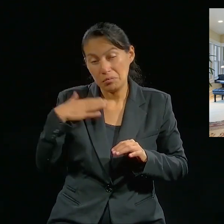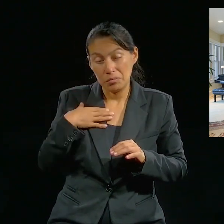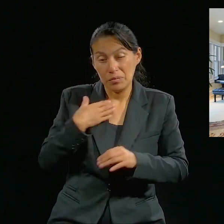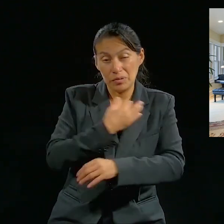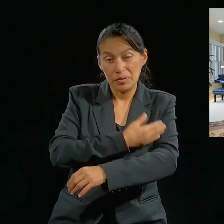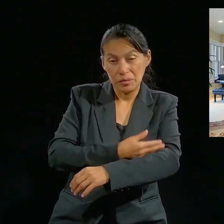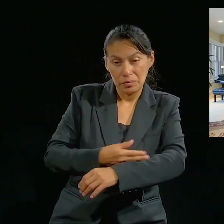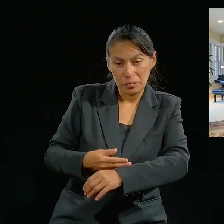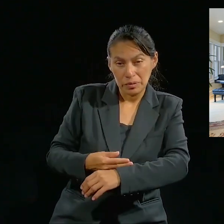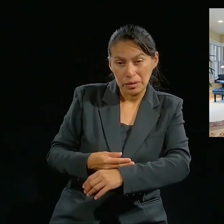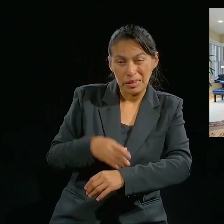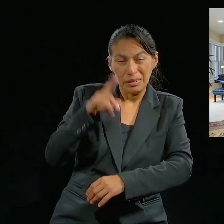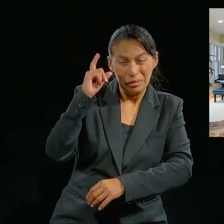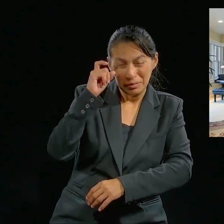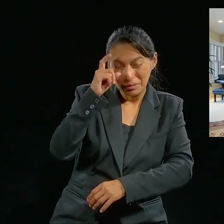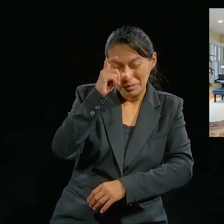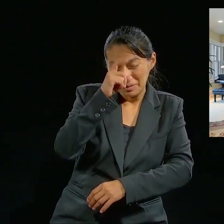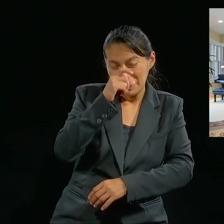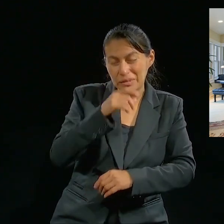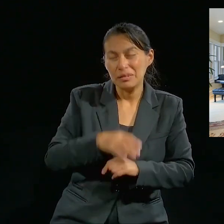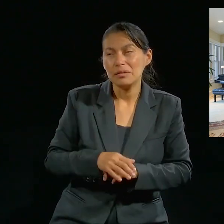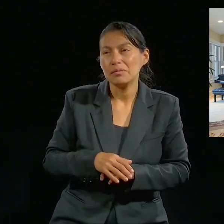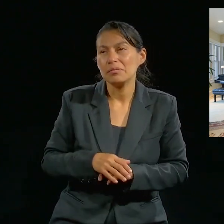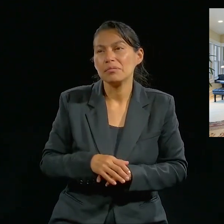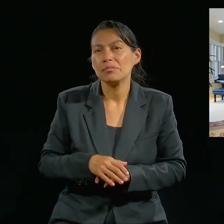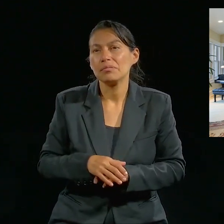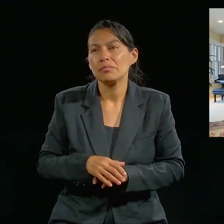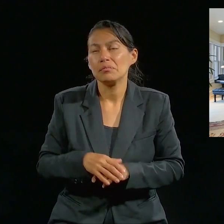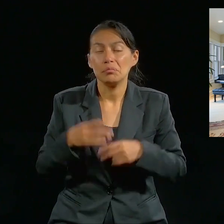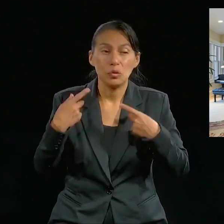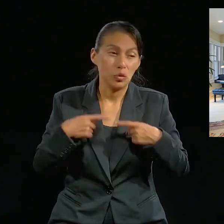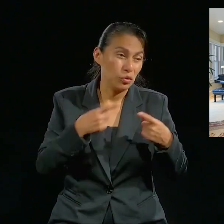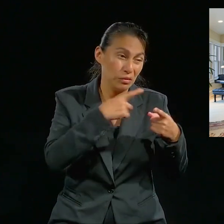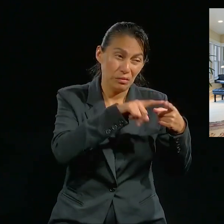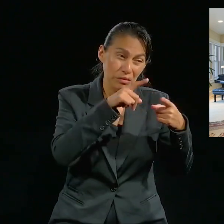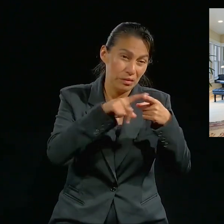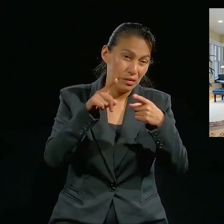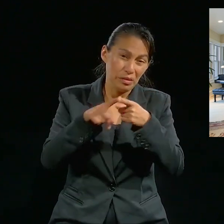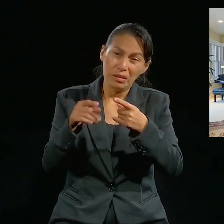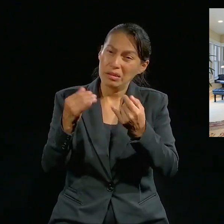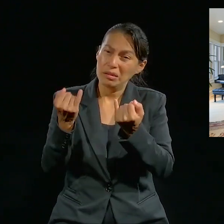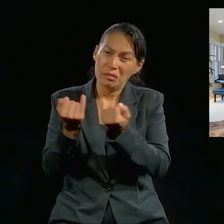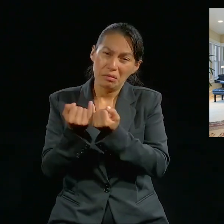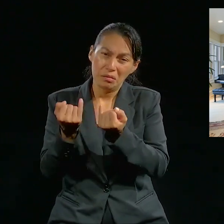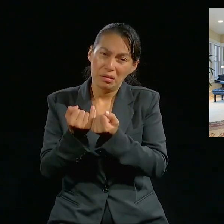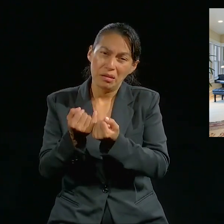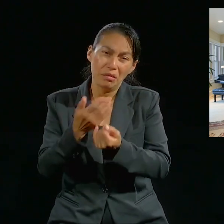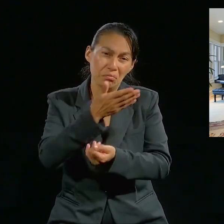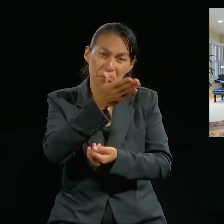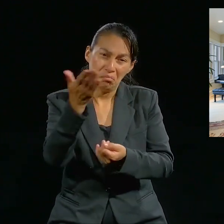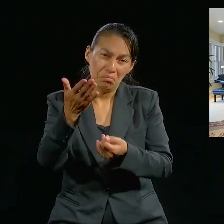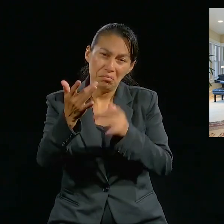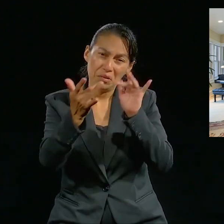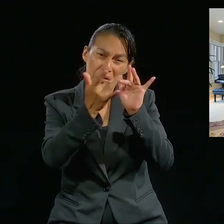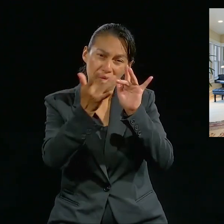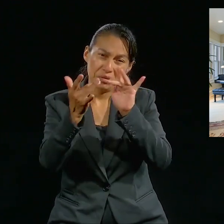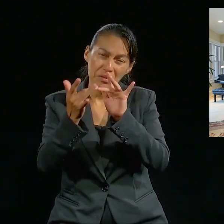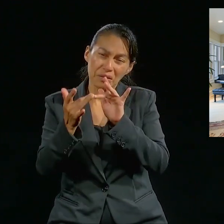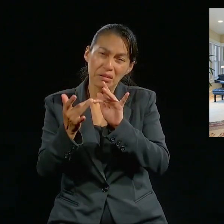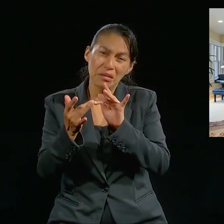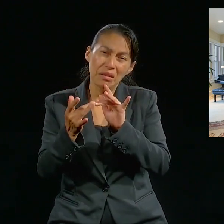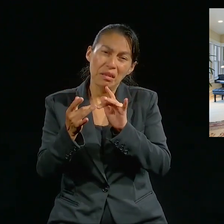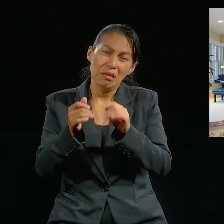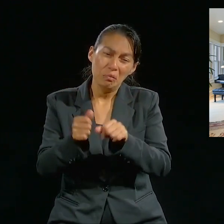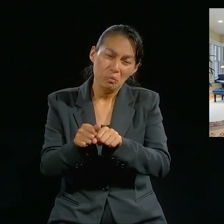llevó para mi familia porque fue un golpe grande creo que para muchas personas que nos están escuchando en esta